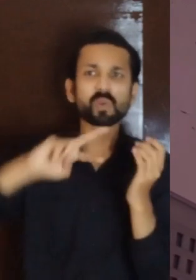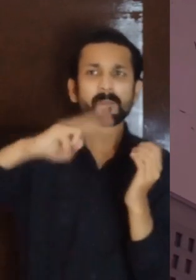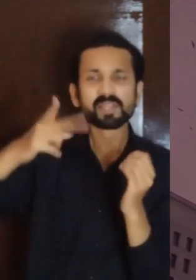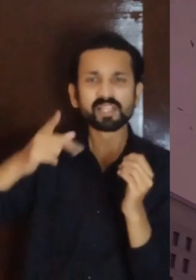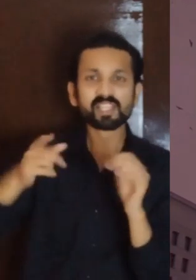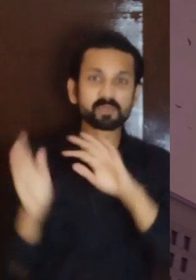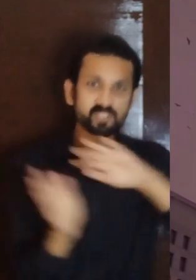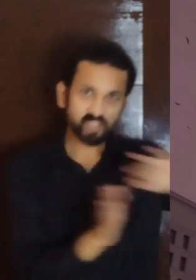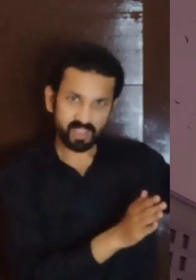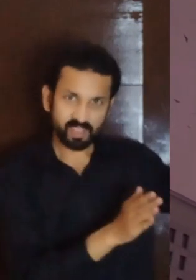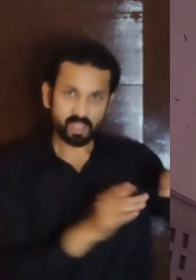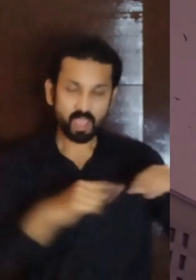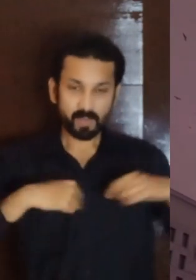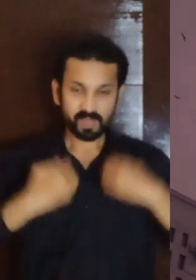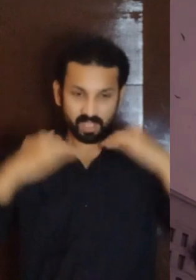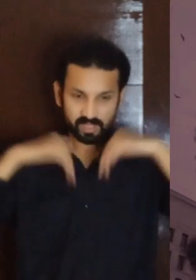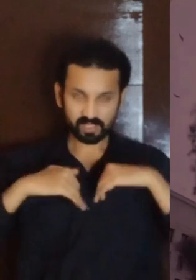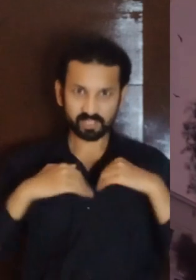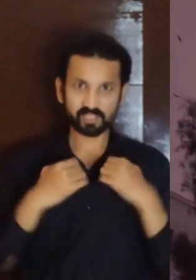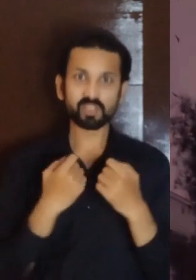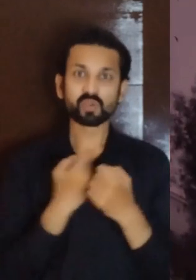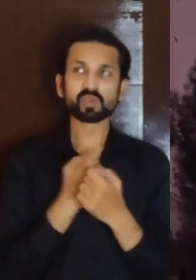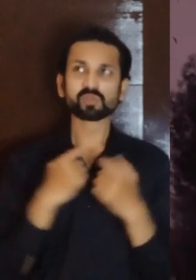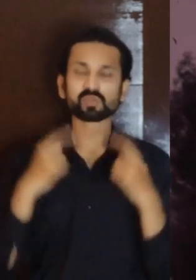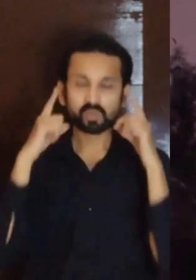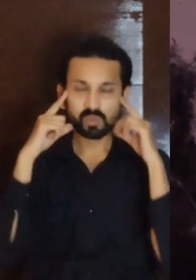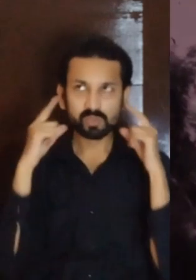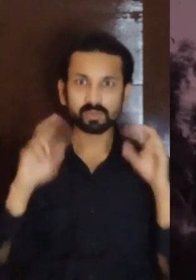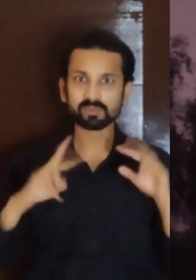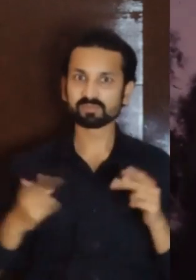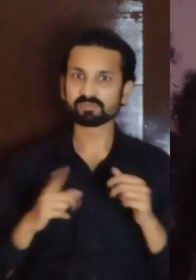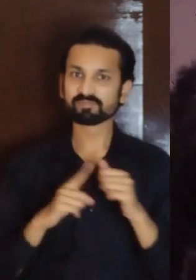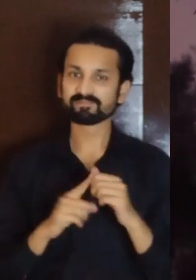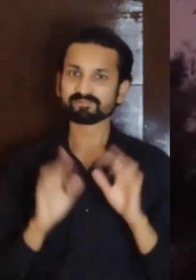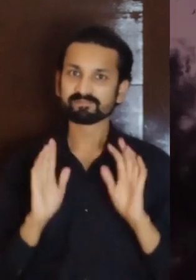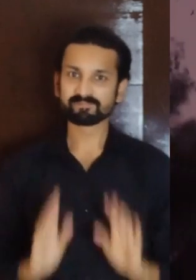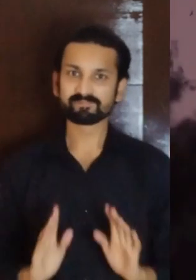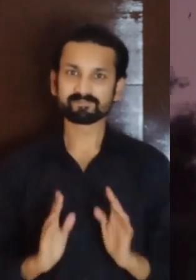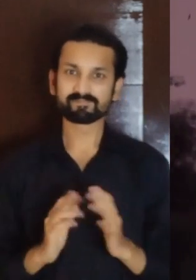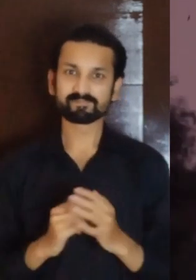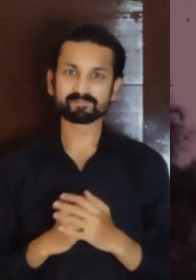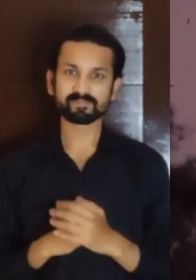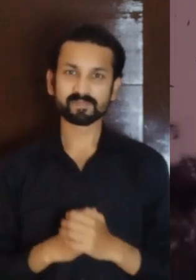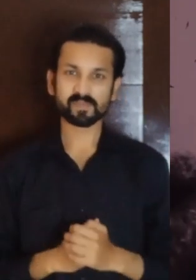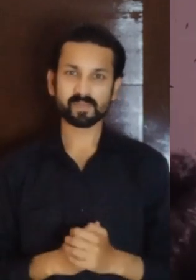दुनिया को बदलने की बजाय अपने अंदर की सोच को बदलना जरूरी है।